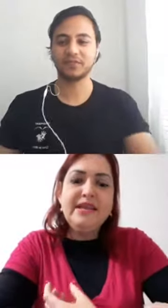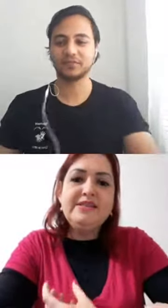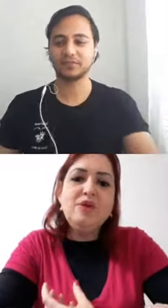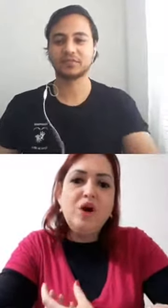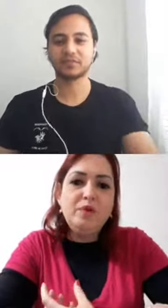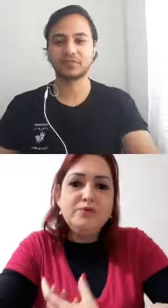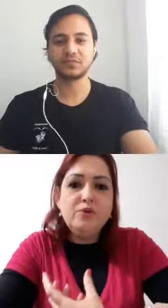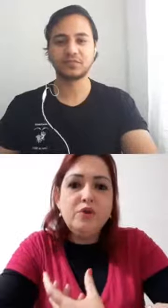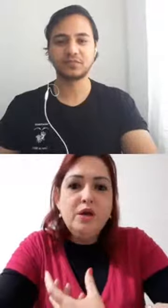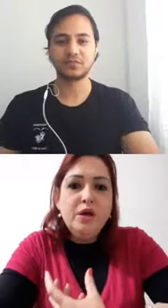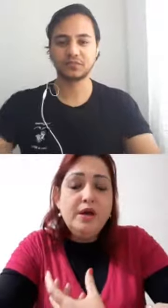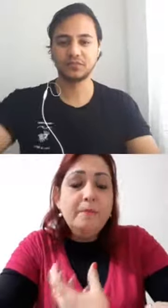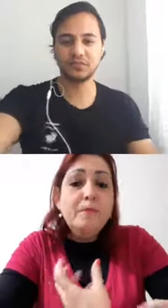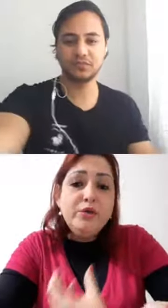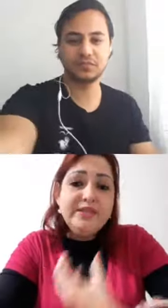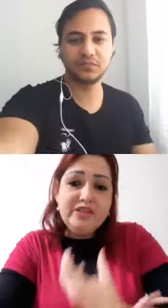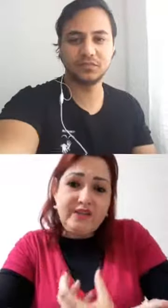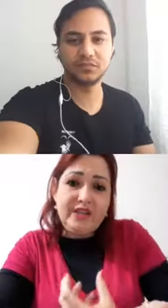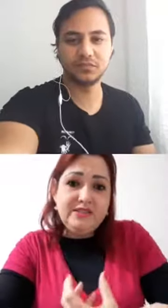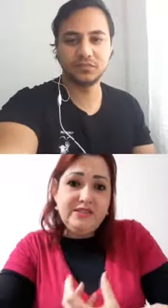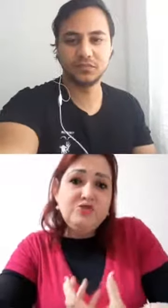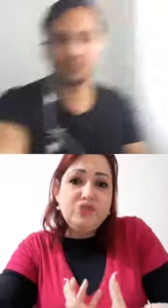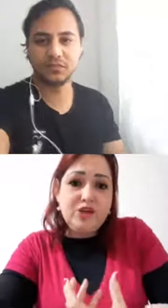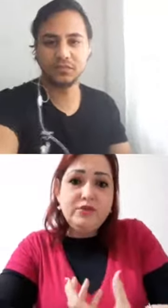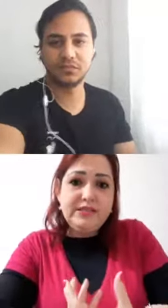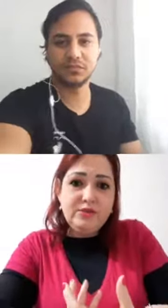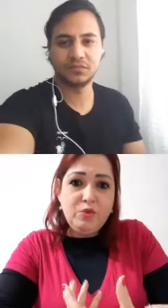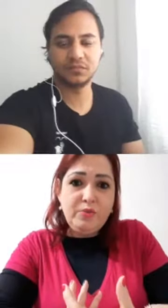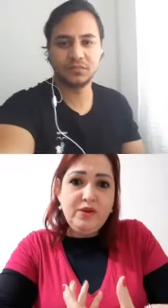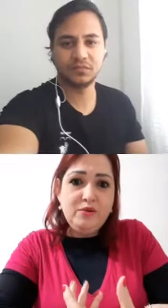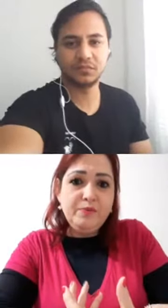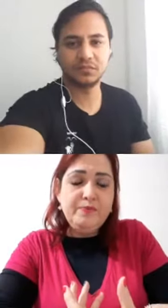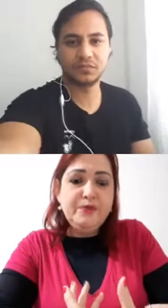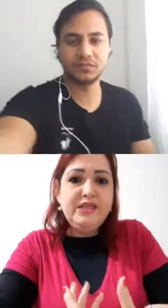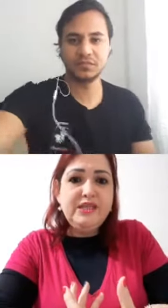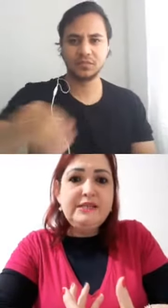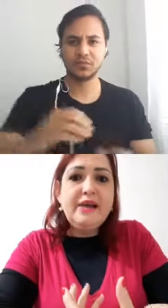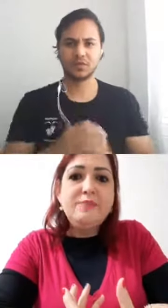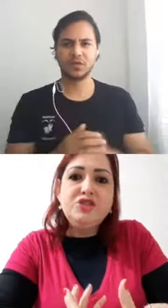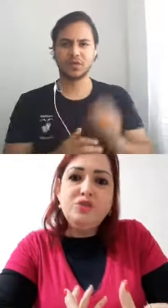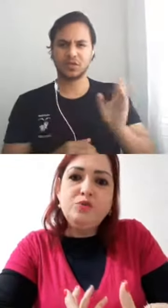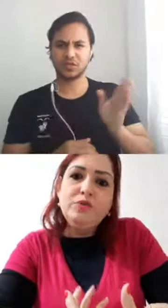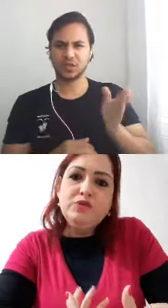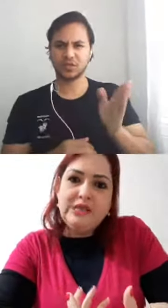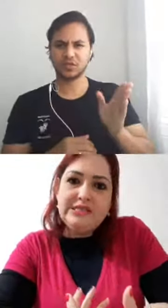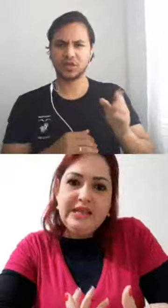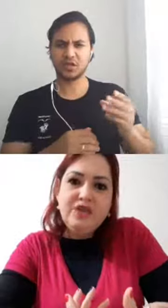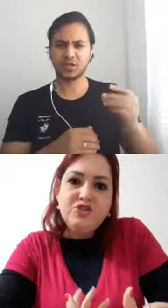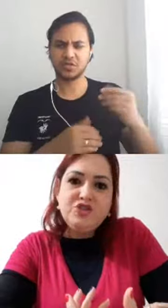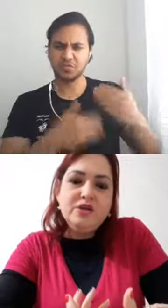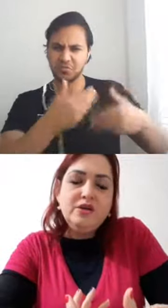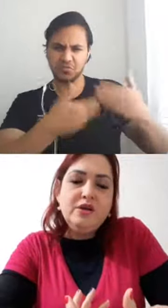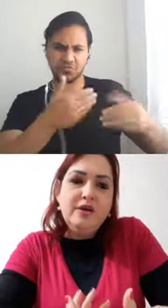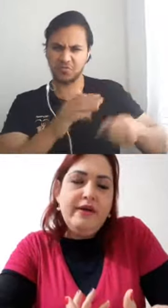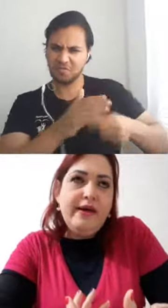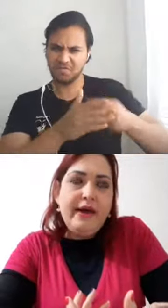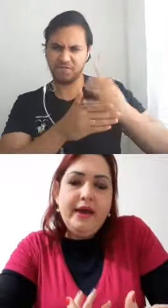porque assim, Robson, muitas vezes isso já aconteceu comigo, eu ser intérprete de algum